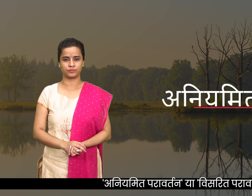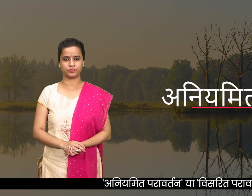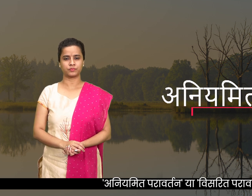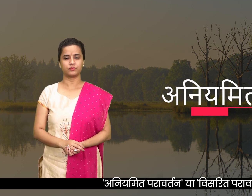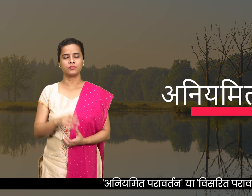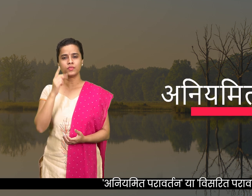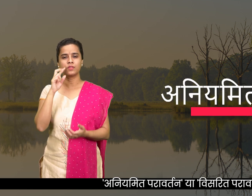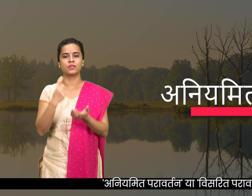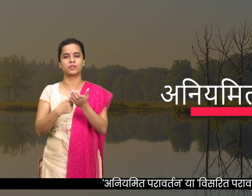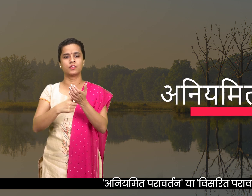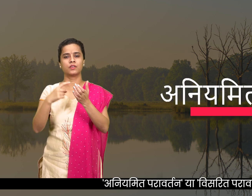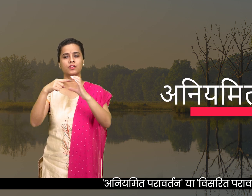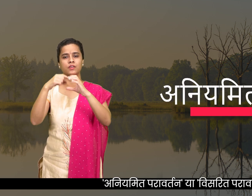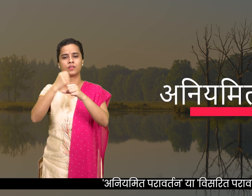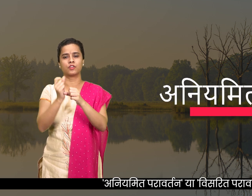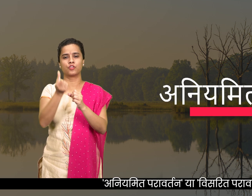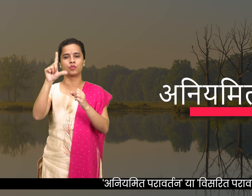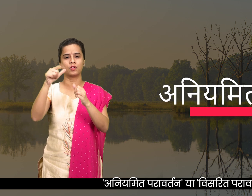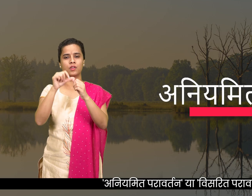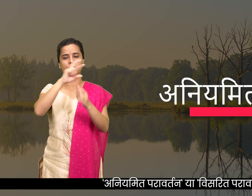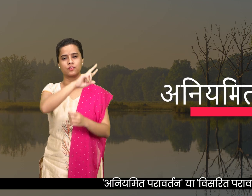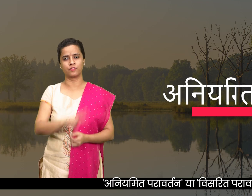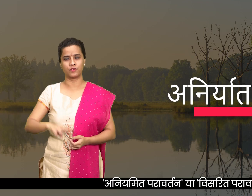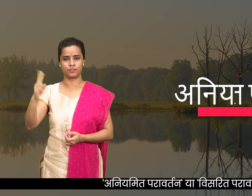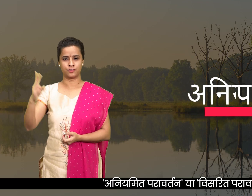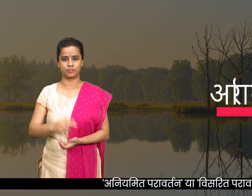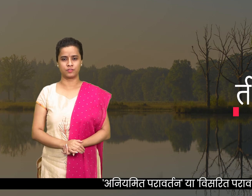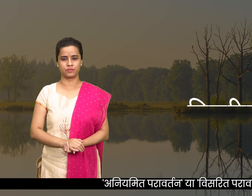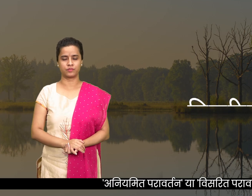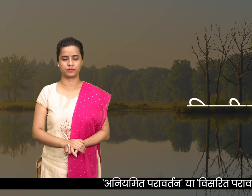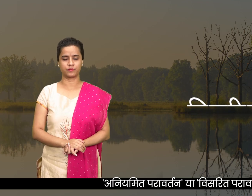अनियमित परावर्तन या विसरित परावर्तन